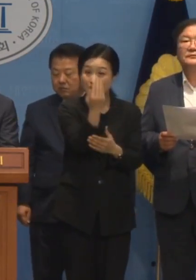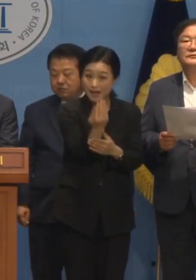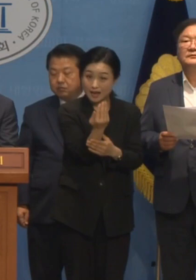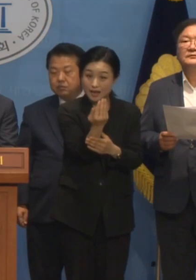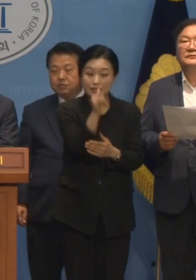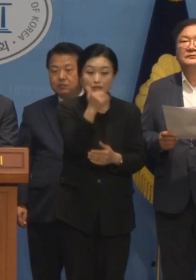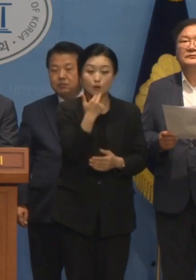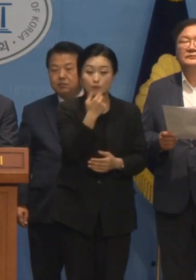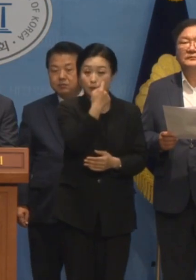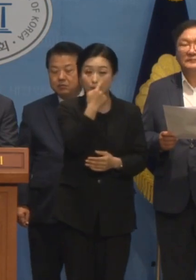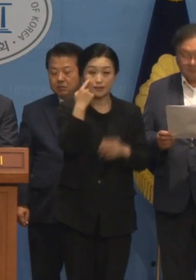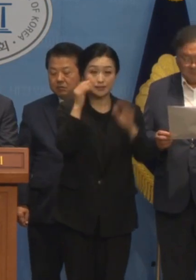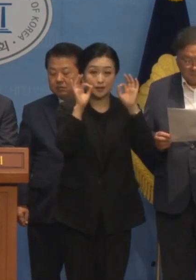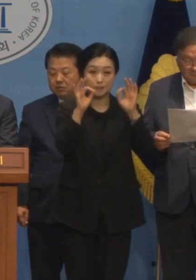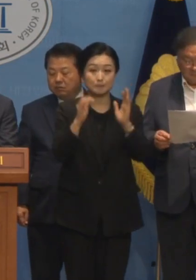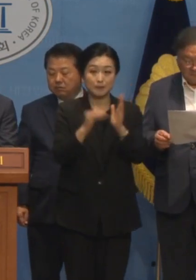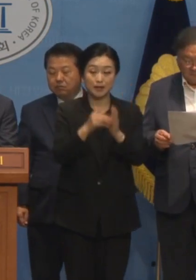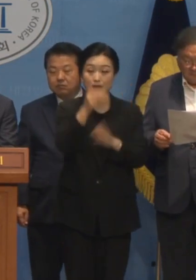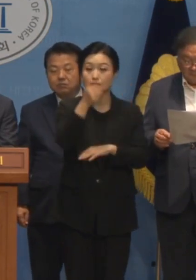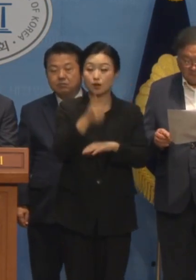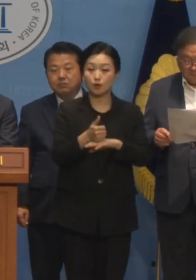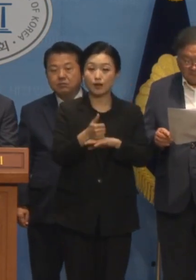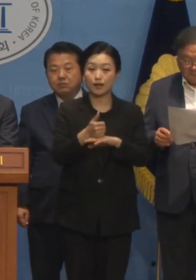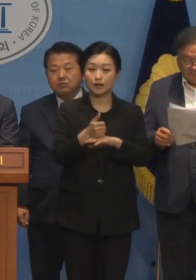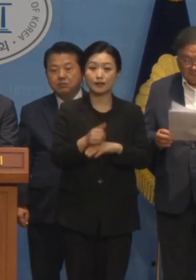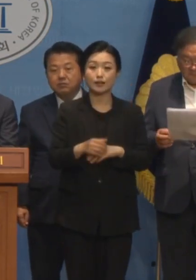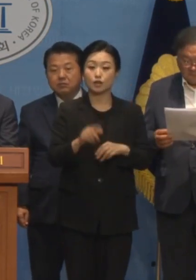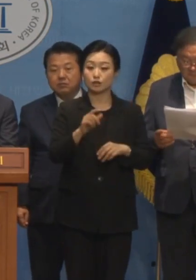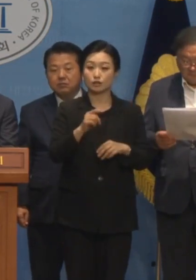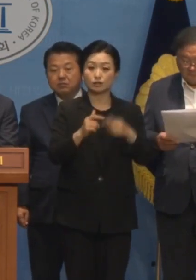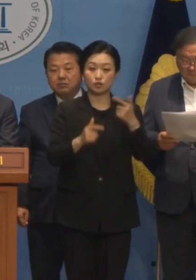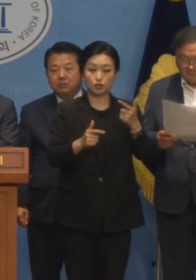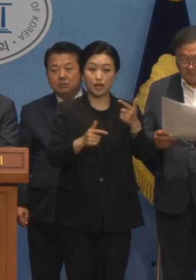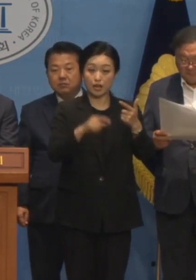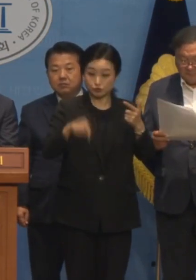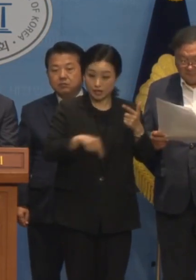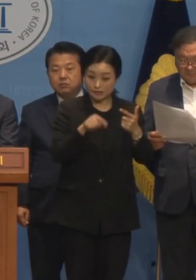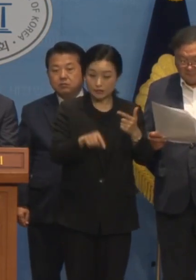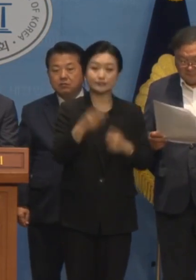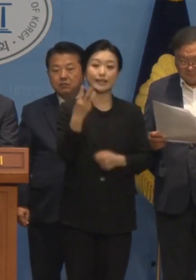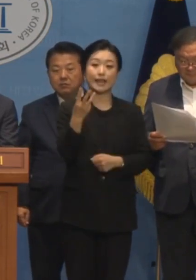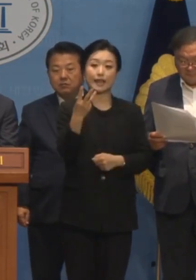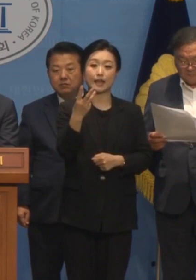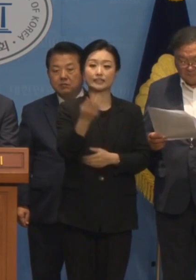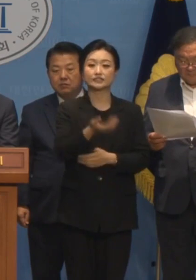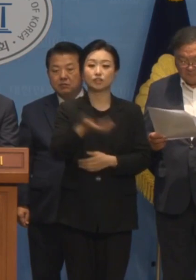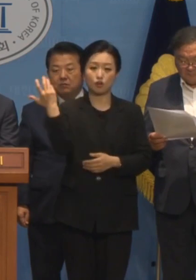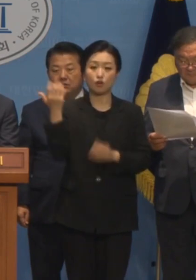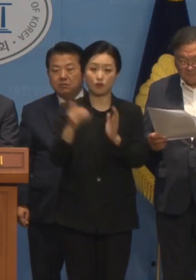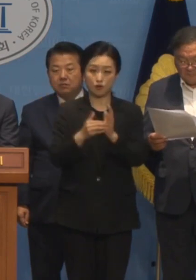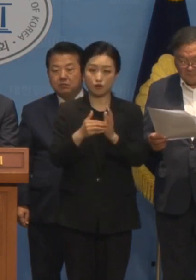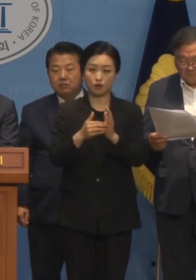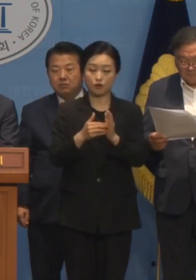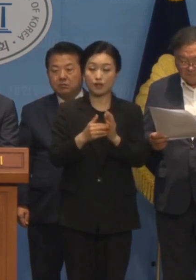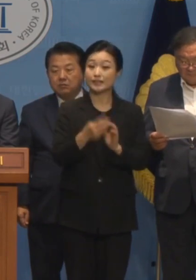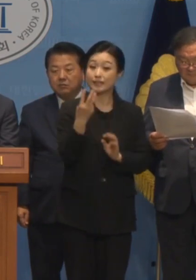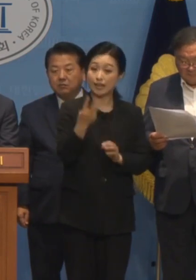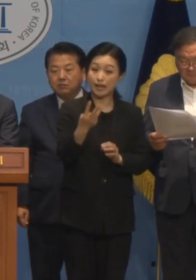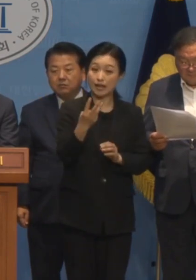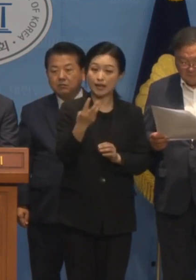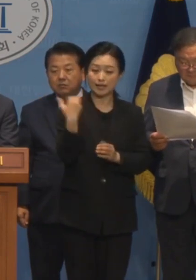현황을 점검했습니다. 그 결과 총 6개 조형물 중 3개는 철거, 나머지